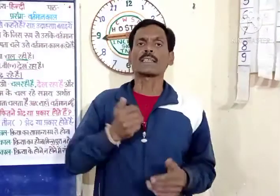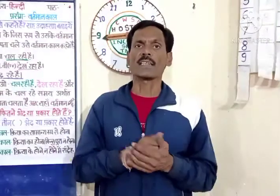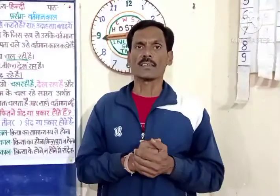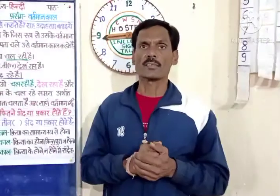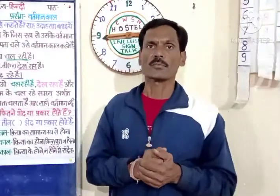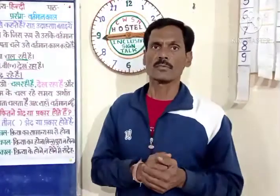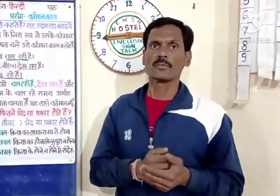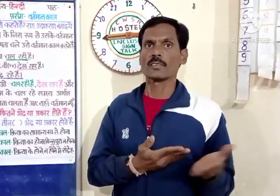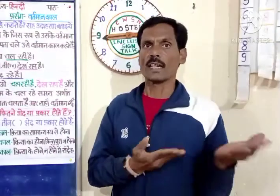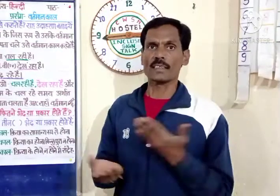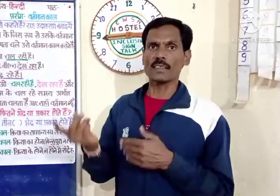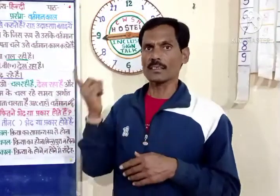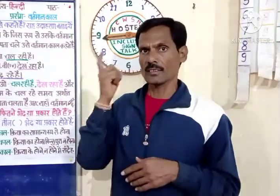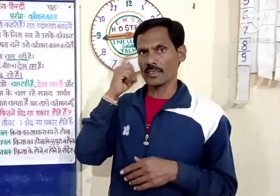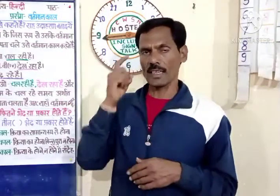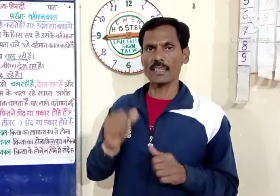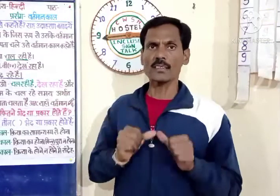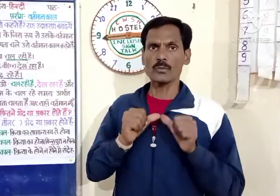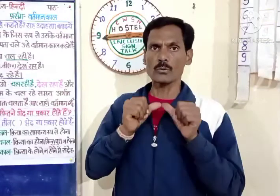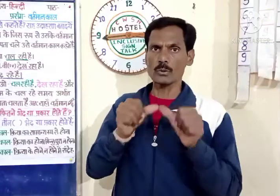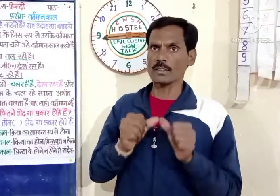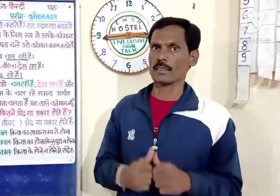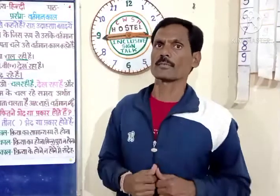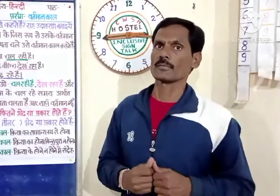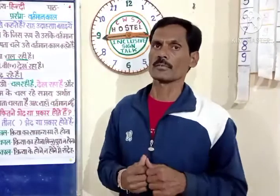बताइए। आइए जानें उत्तर।